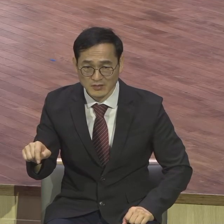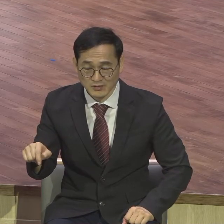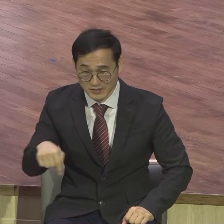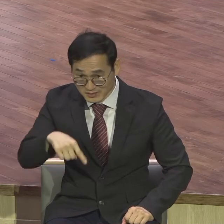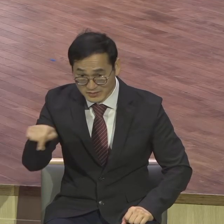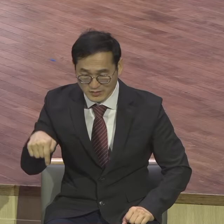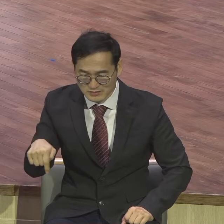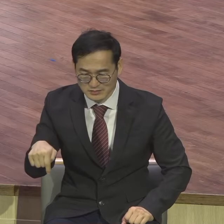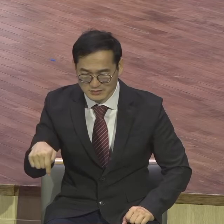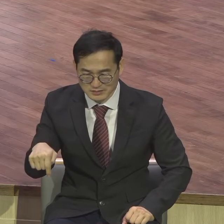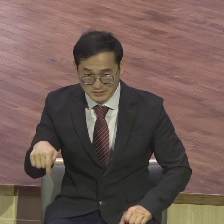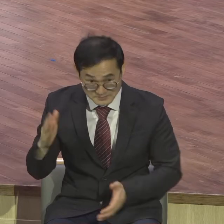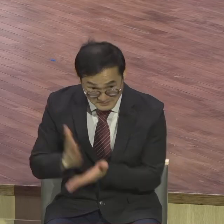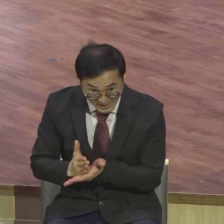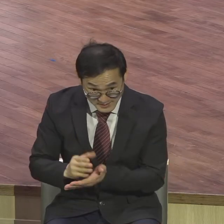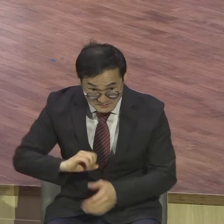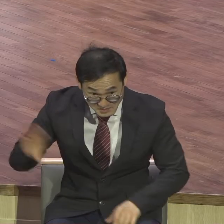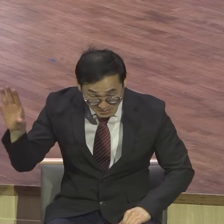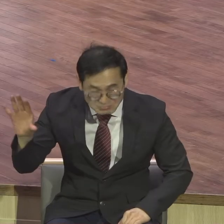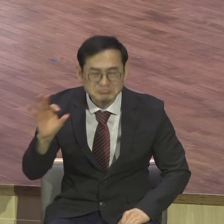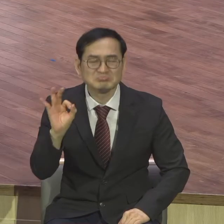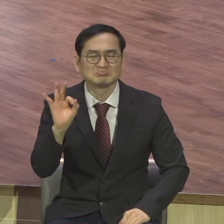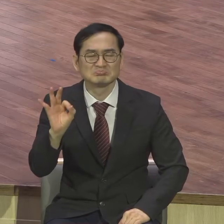것입니다. 양보 없어요.